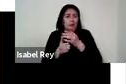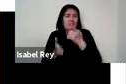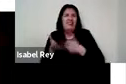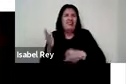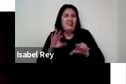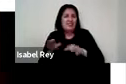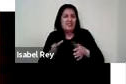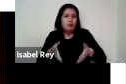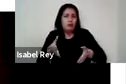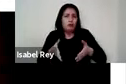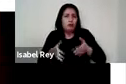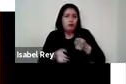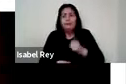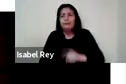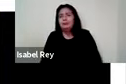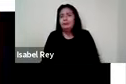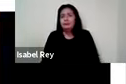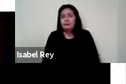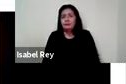Esteban.